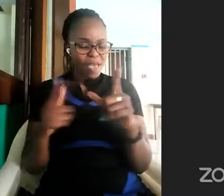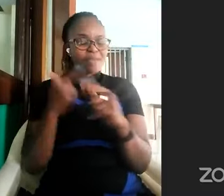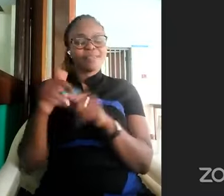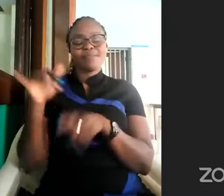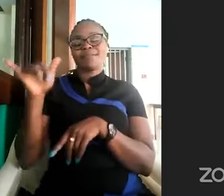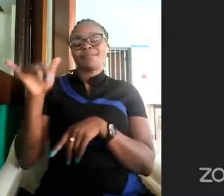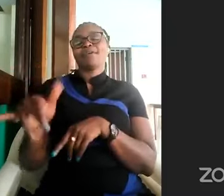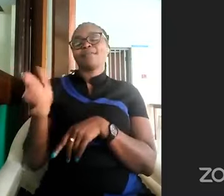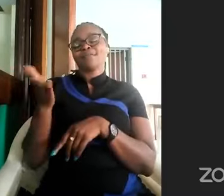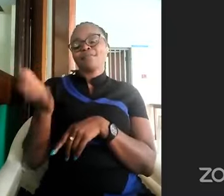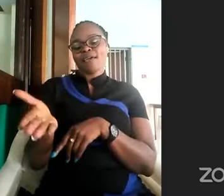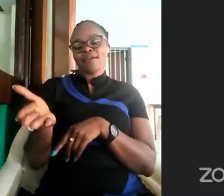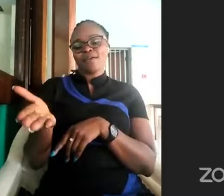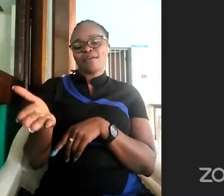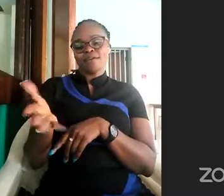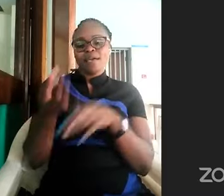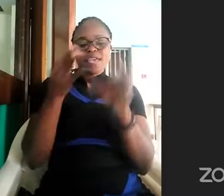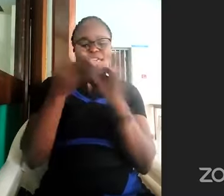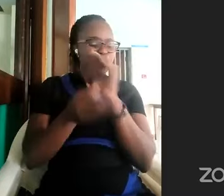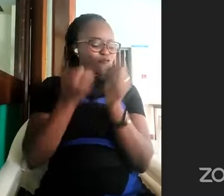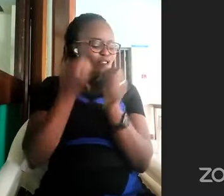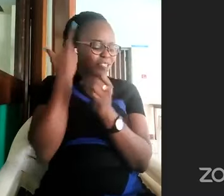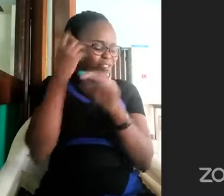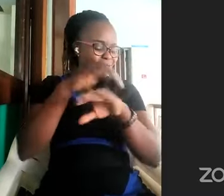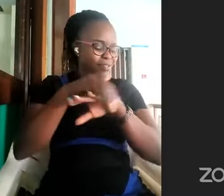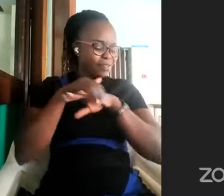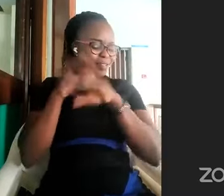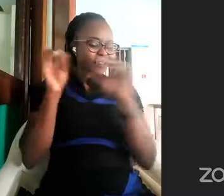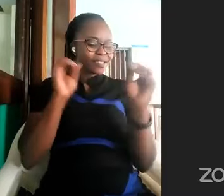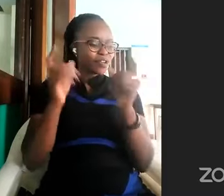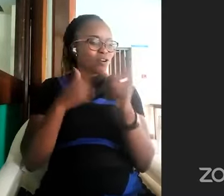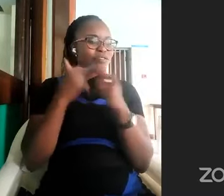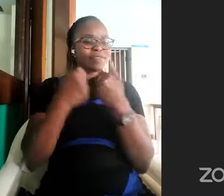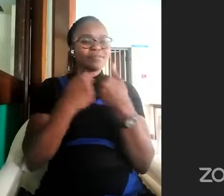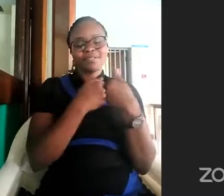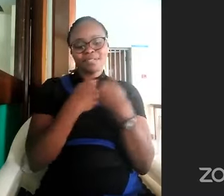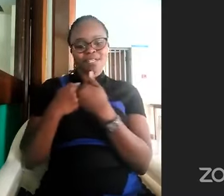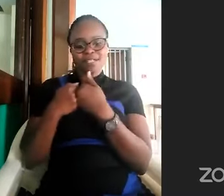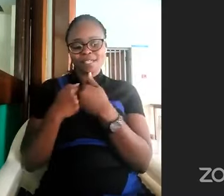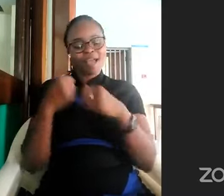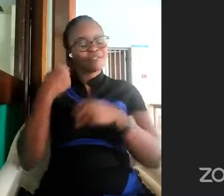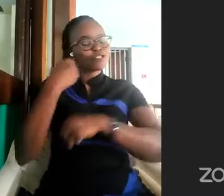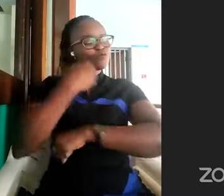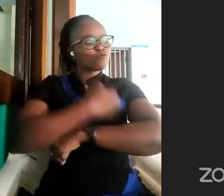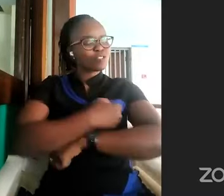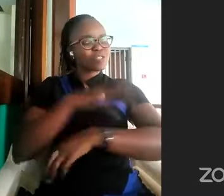challenge kubwa sana, na hizo mashule ziko very expensive. Kuna kaunti zingine hazina hata special school